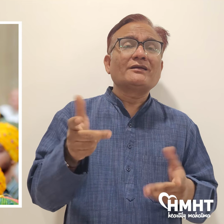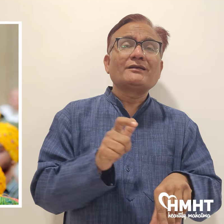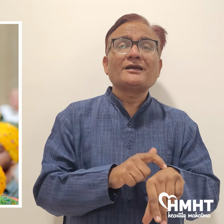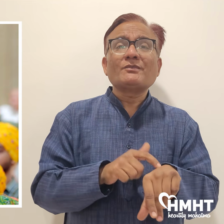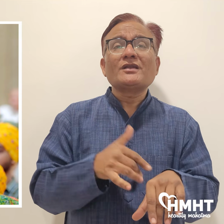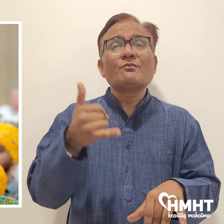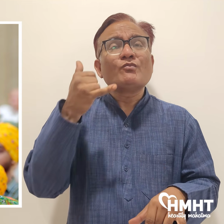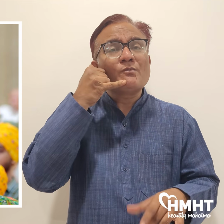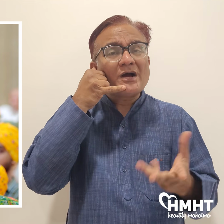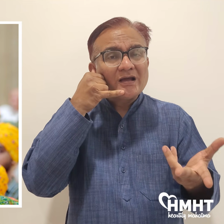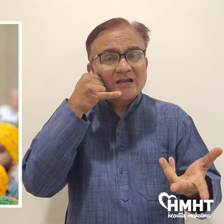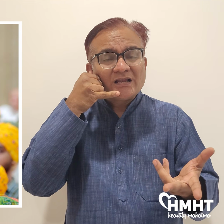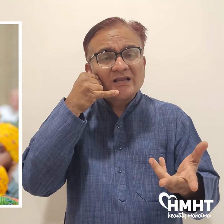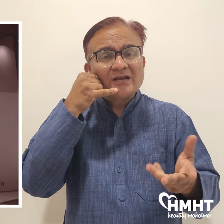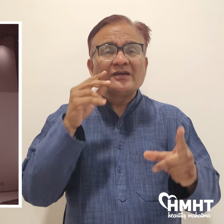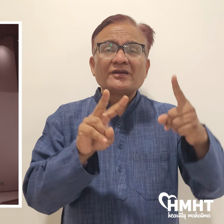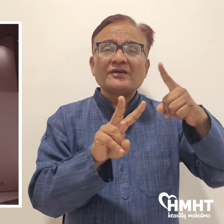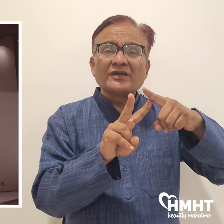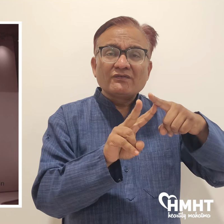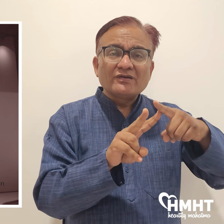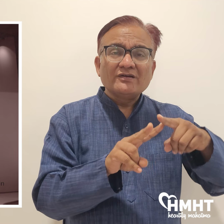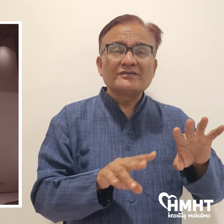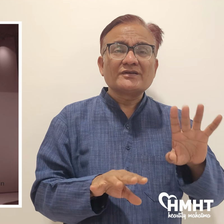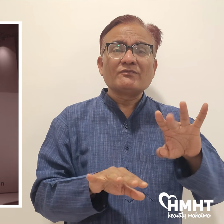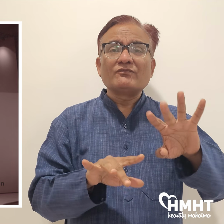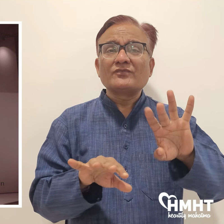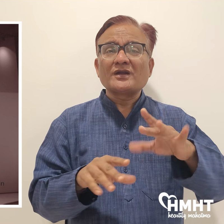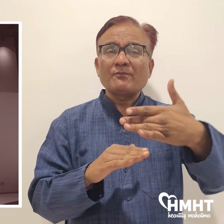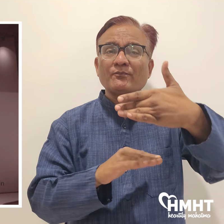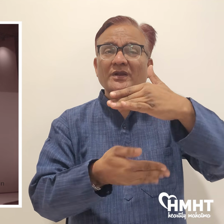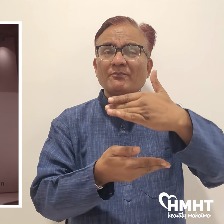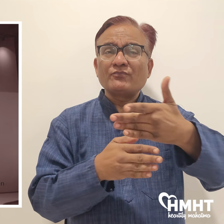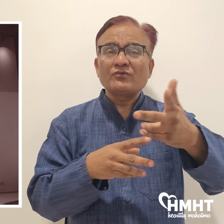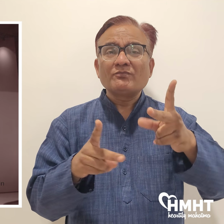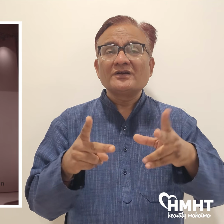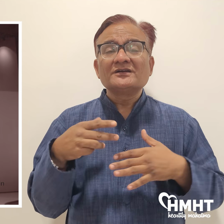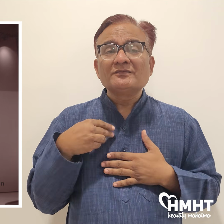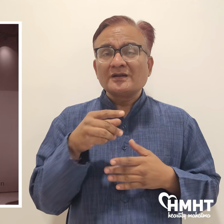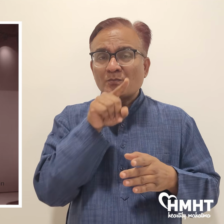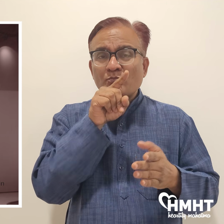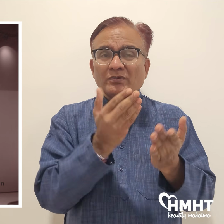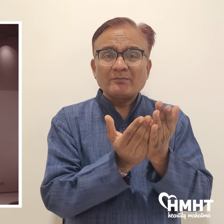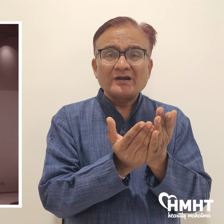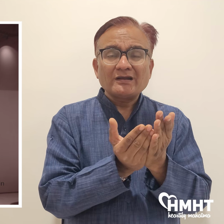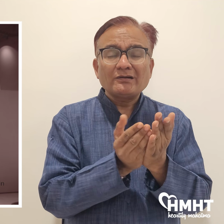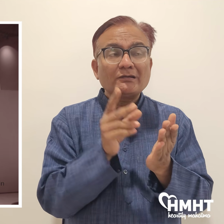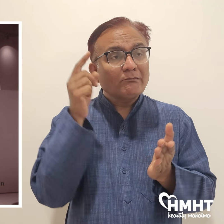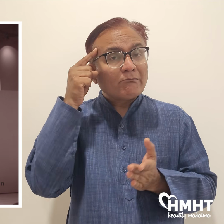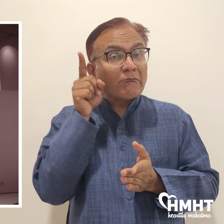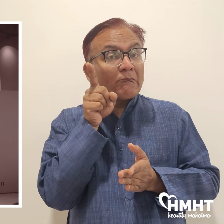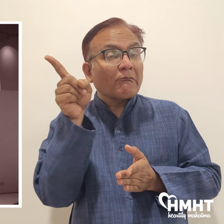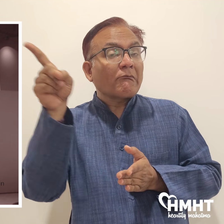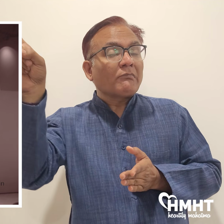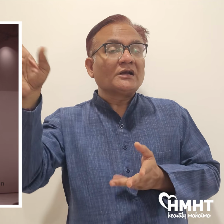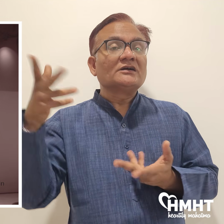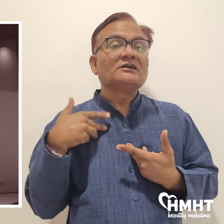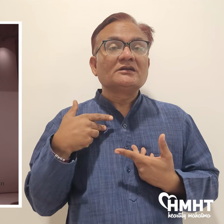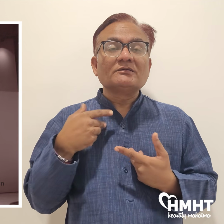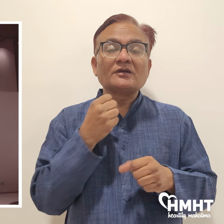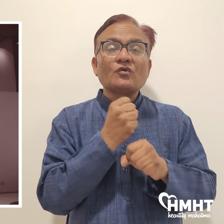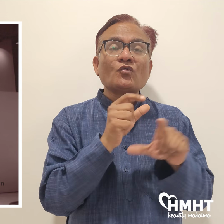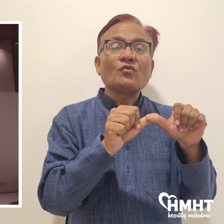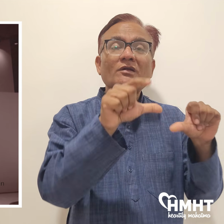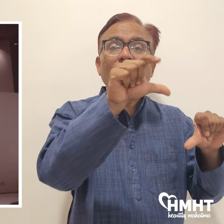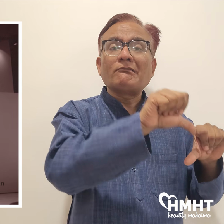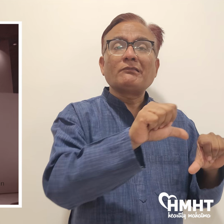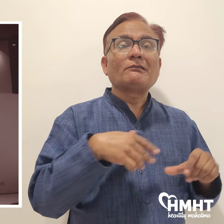એવા અમુક સાધનો નીકળ્યા છે કે મોબાઈલ છે, લેપટોપ છે, જે ધ્યાન ભટકાવે છે ભણતરમાંથી, કે આ આપણો ગોલ છે ને તો એમાંથી